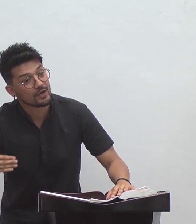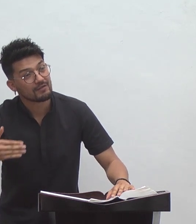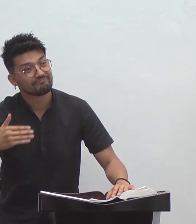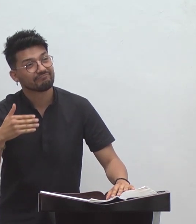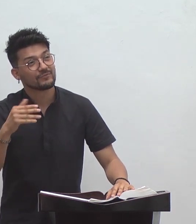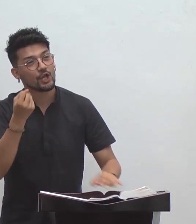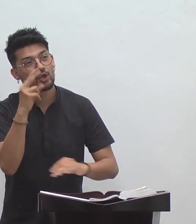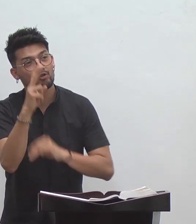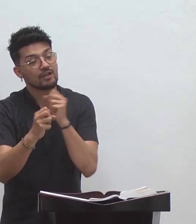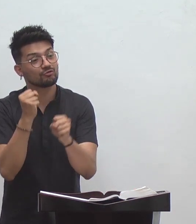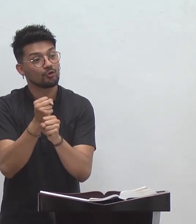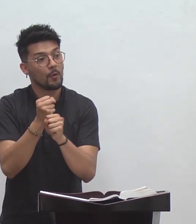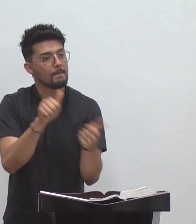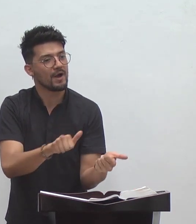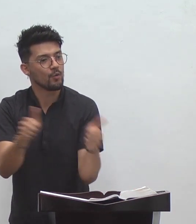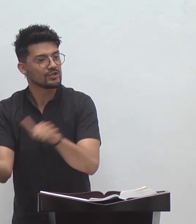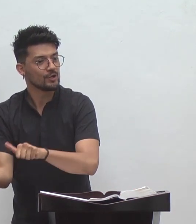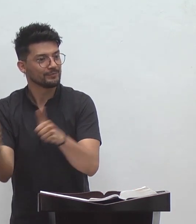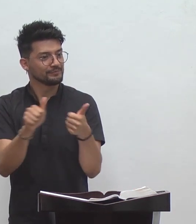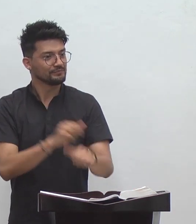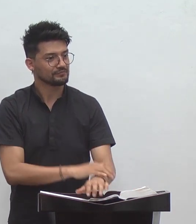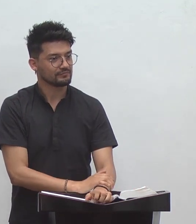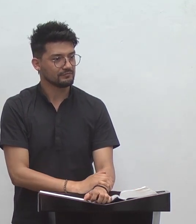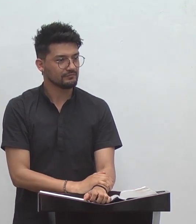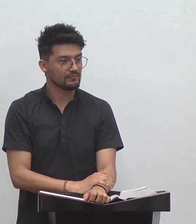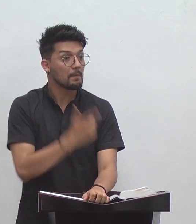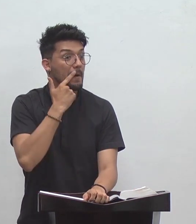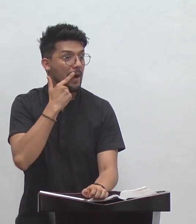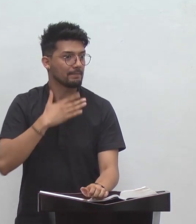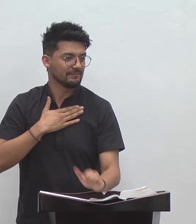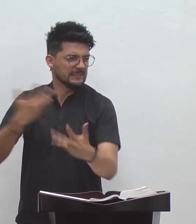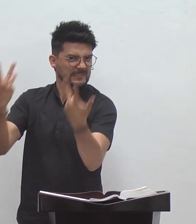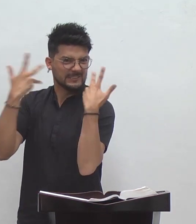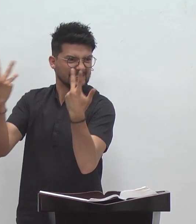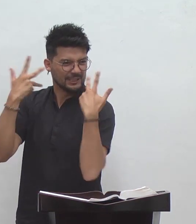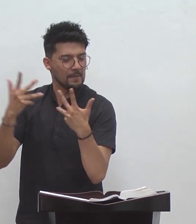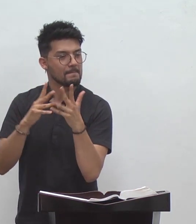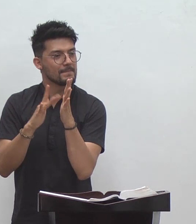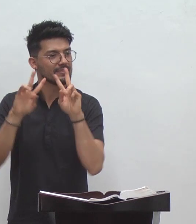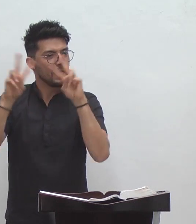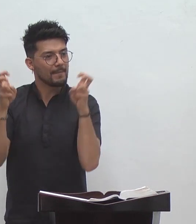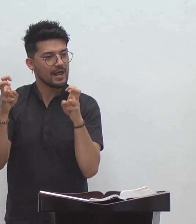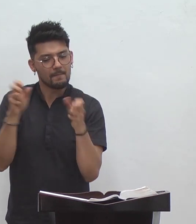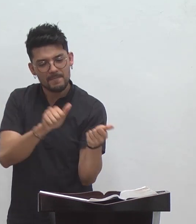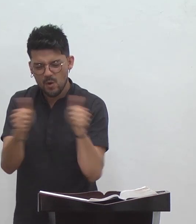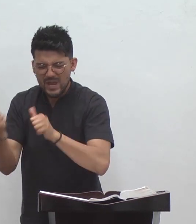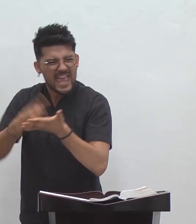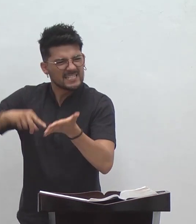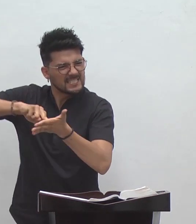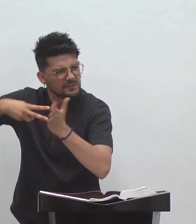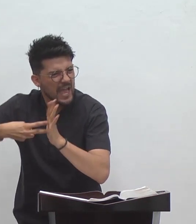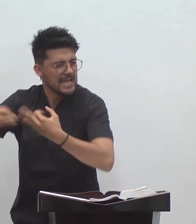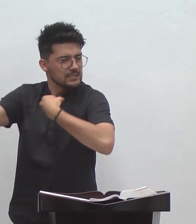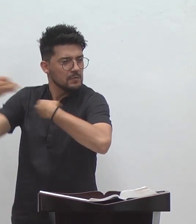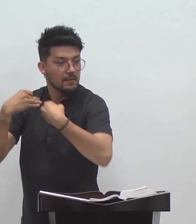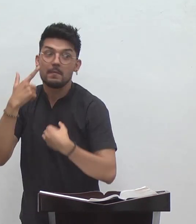niño, tenía 12 años, me bauticé. Y mi papá me enseñaba el tema del bautizo,